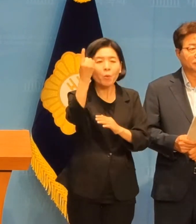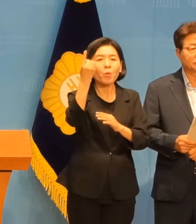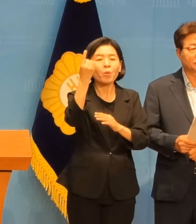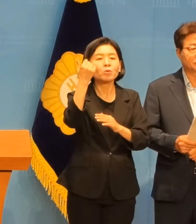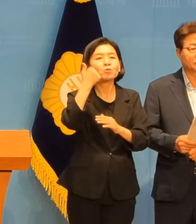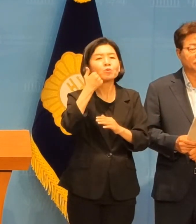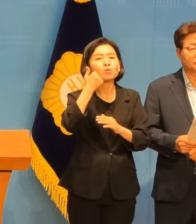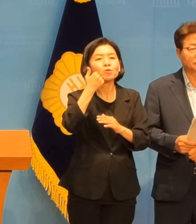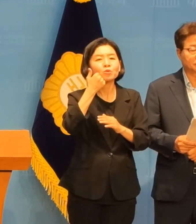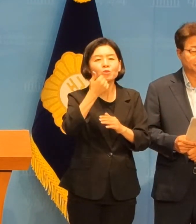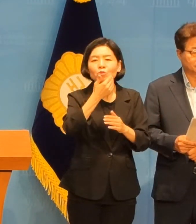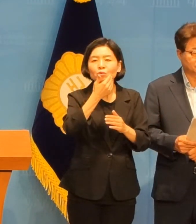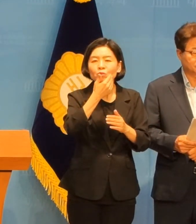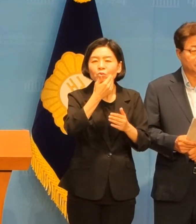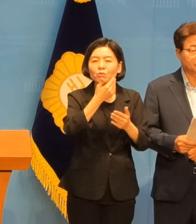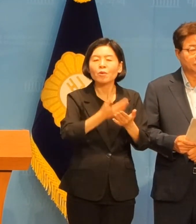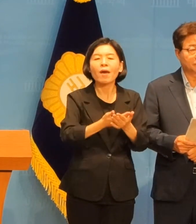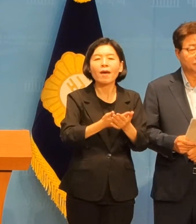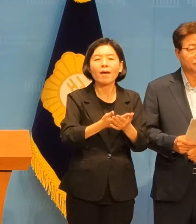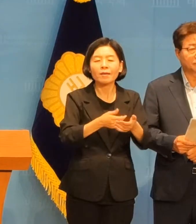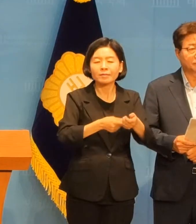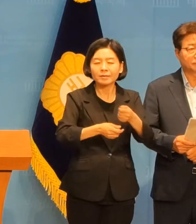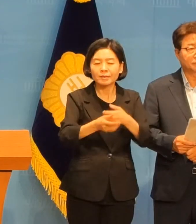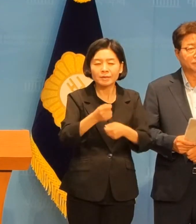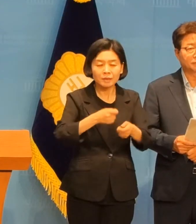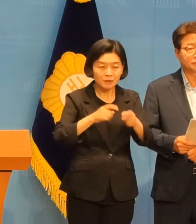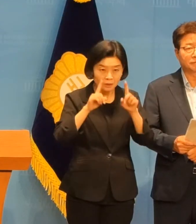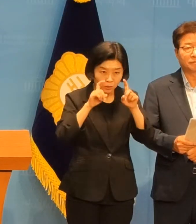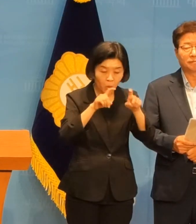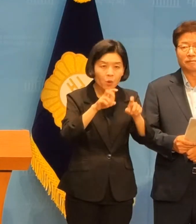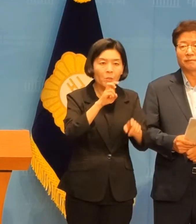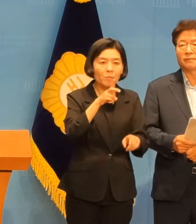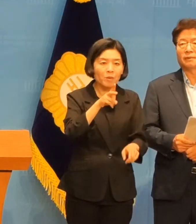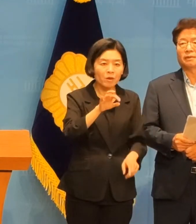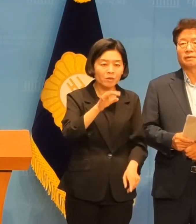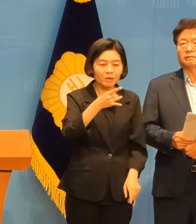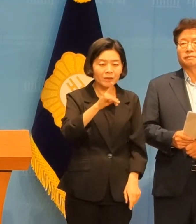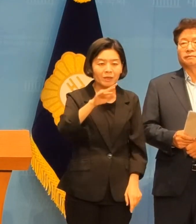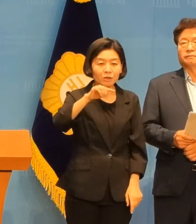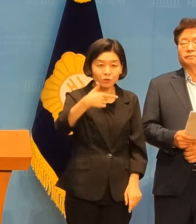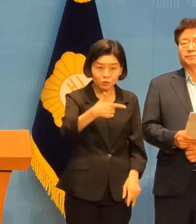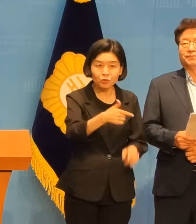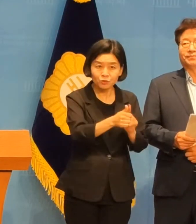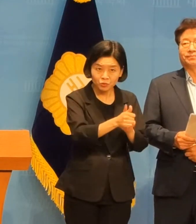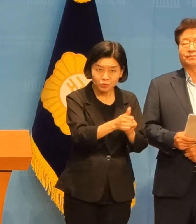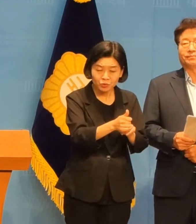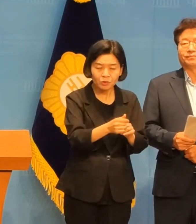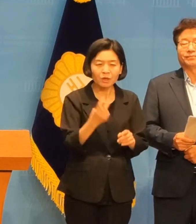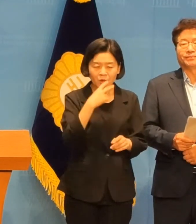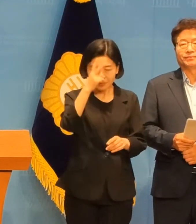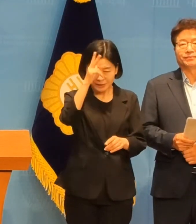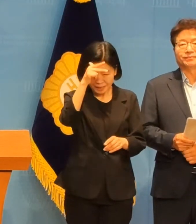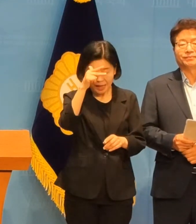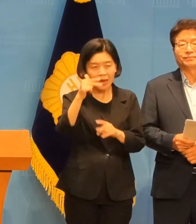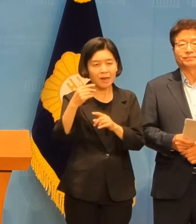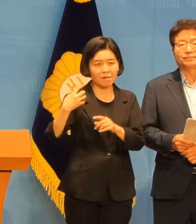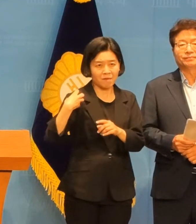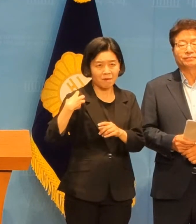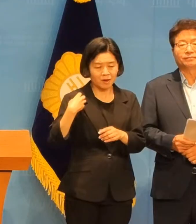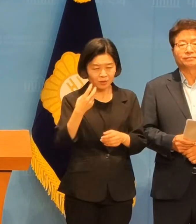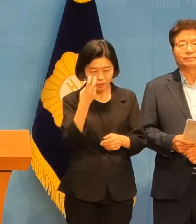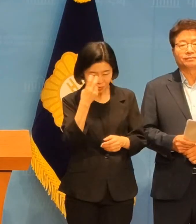촉발자이자 핵심 게이트였던 명태균 게이트가 검찰에 의해서 수사가 진행이